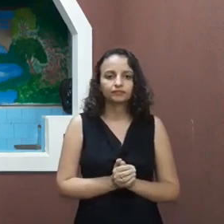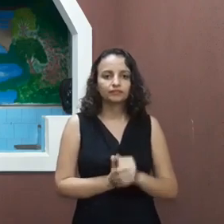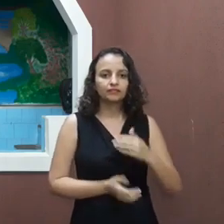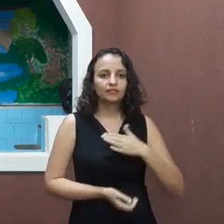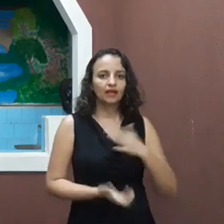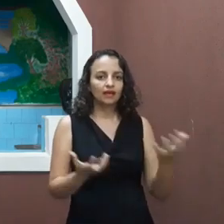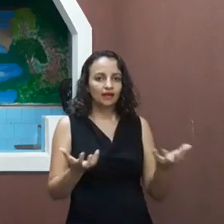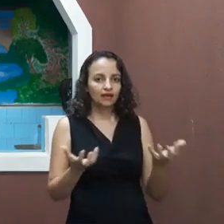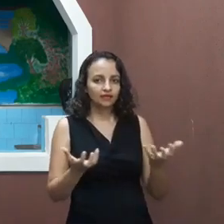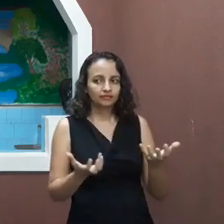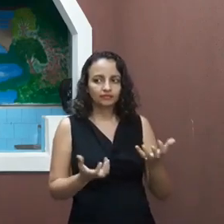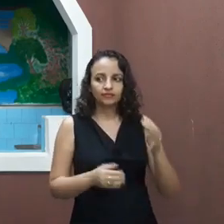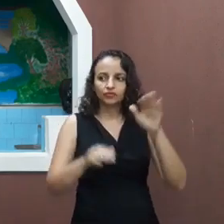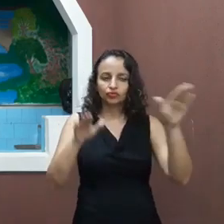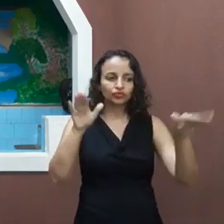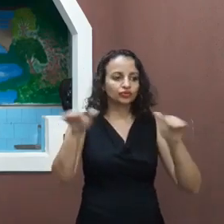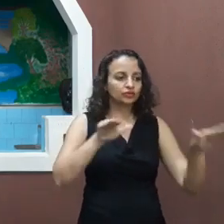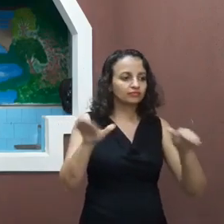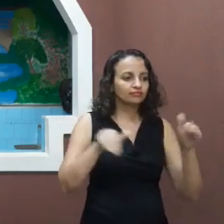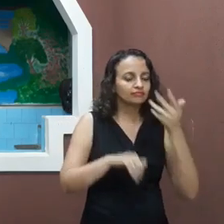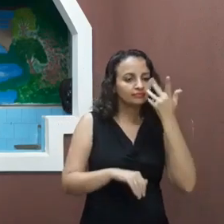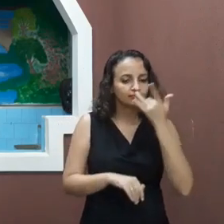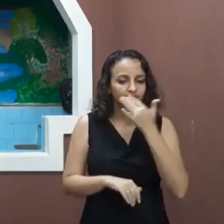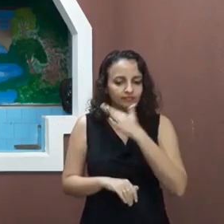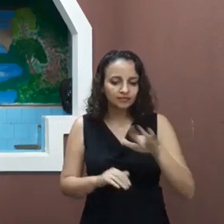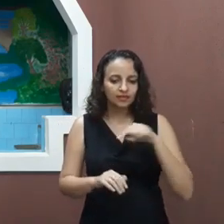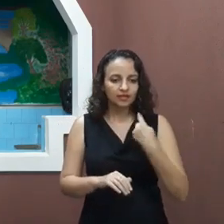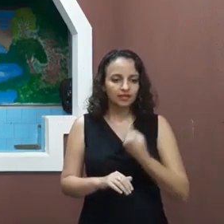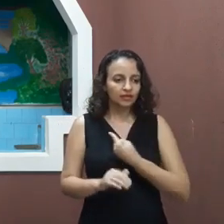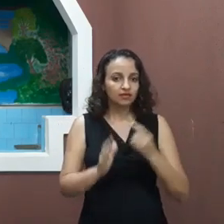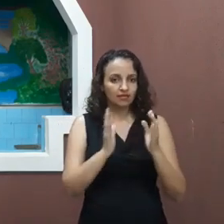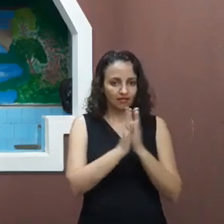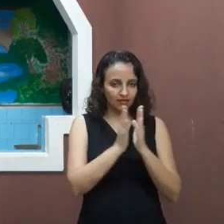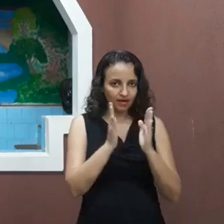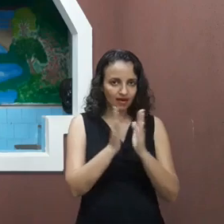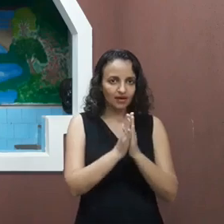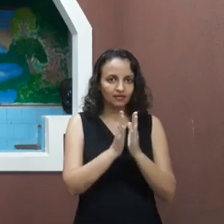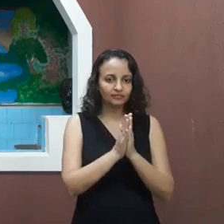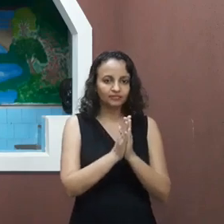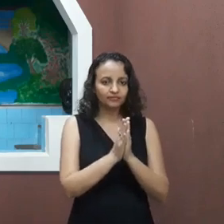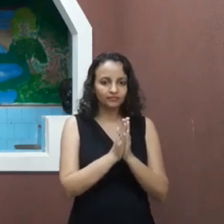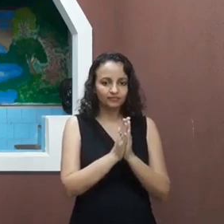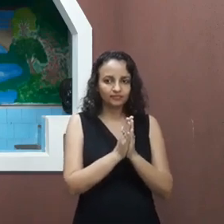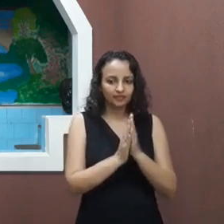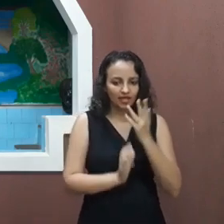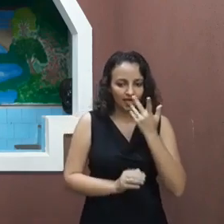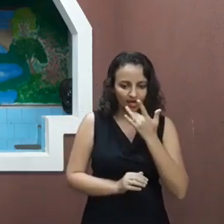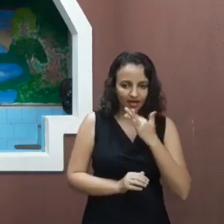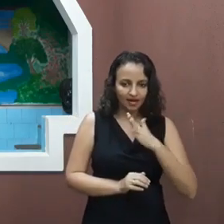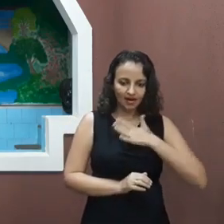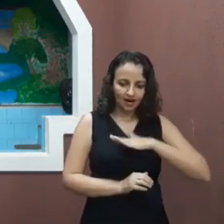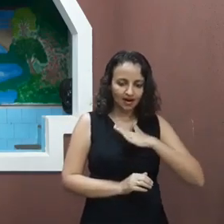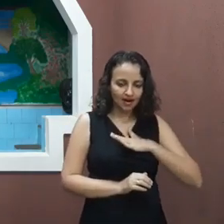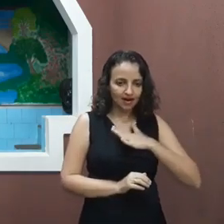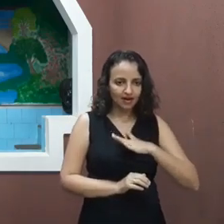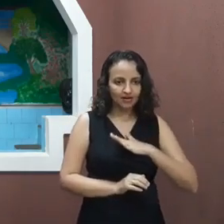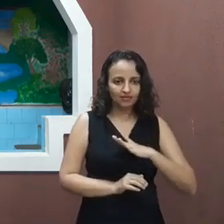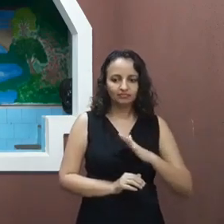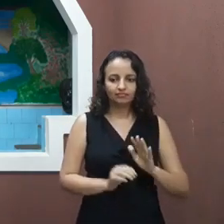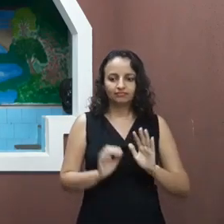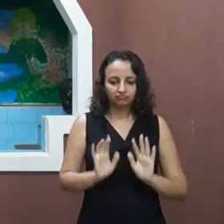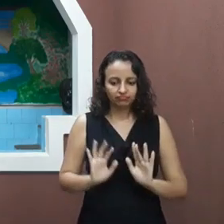Queremos convidar as crianças para vir aqui em cima, nós orarmos. Por favor, passe devagar aqui. Vamos orar pelas